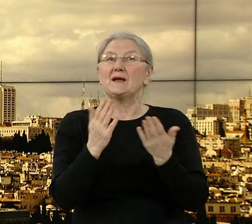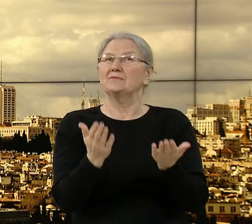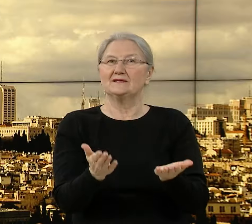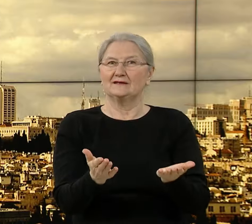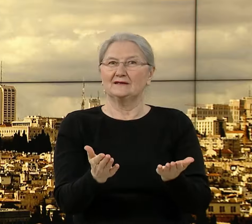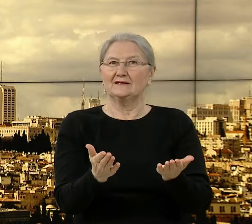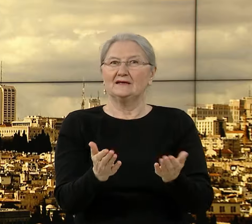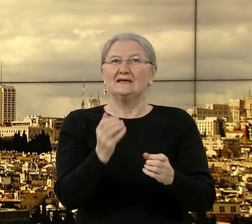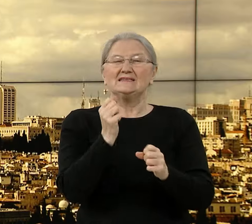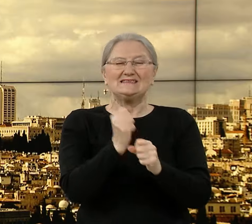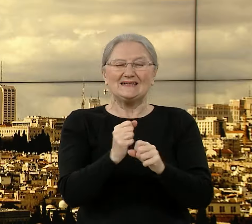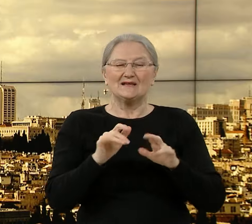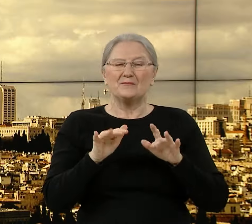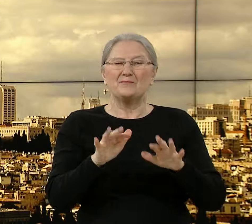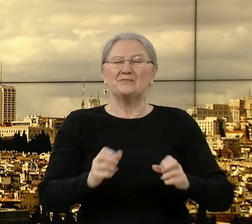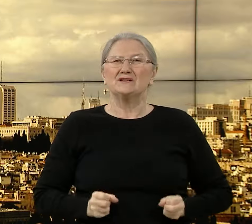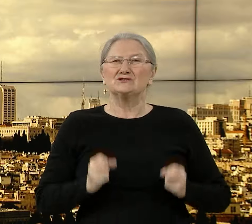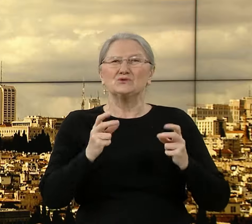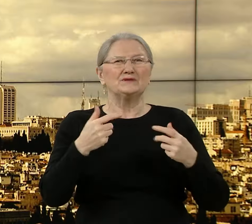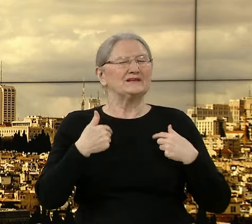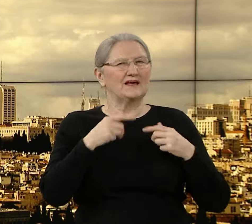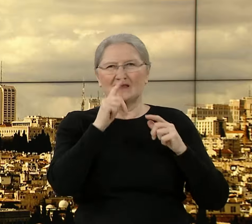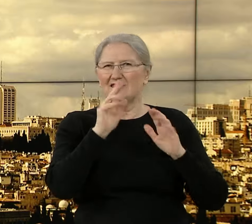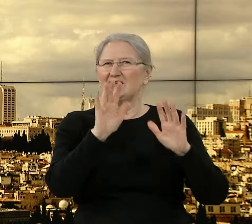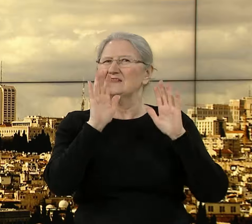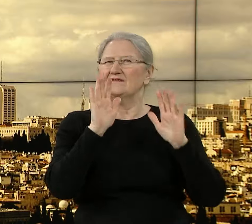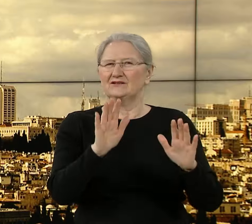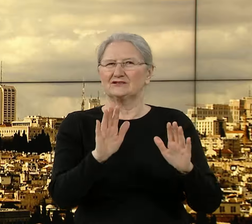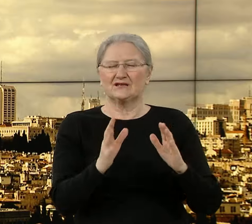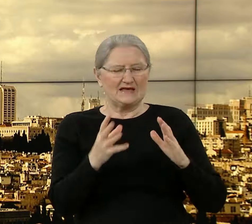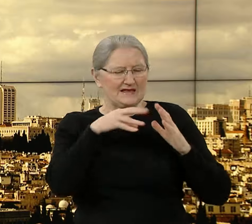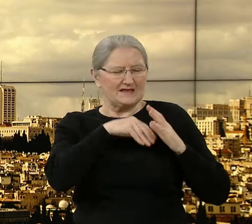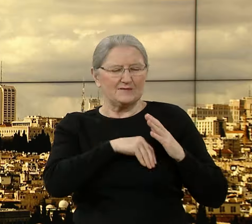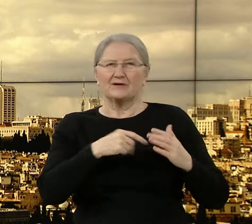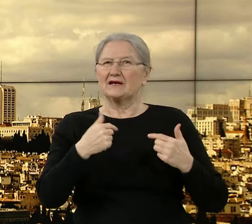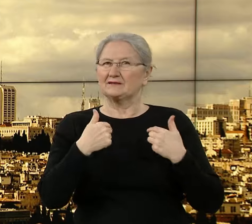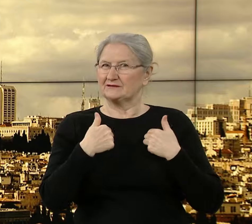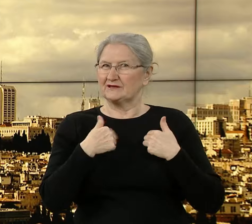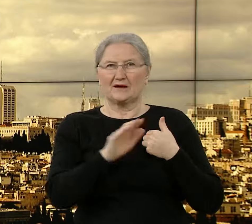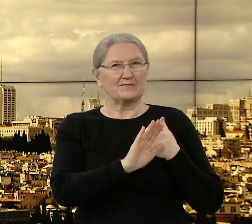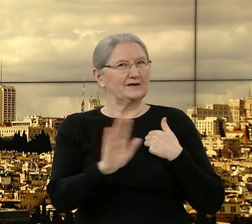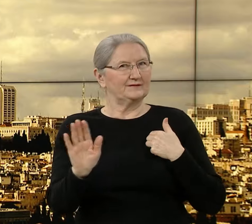непотребной. Дело преступное я ненавижу, Не прилепится оно ко мне.